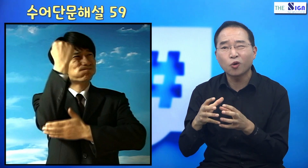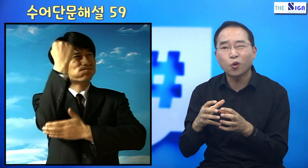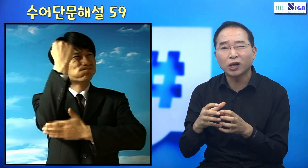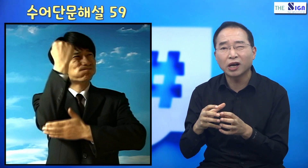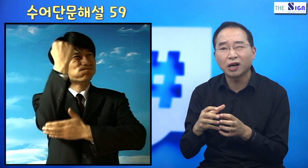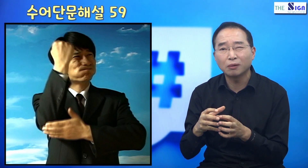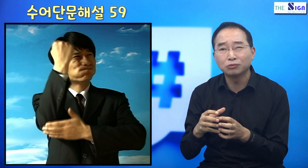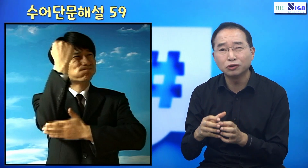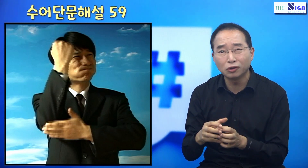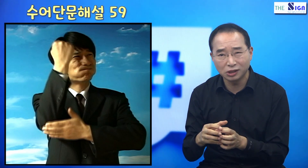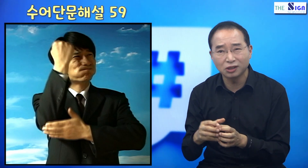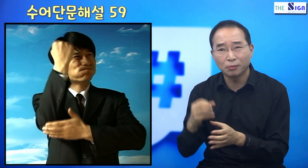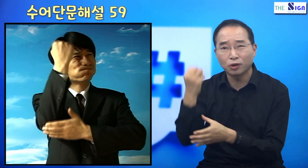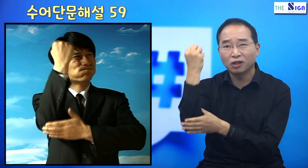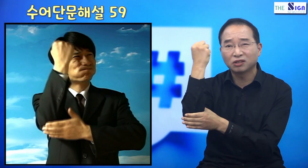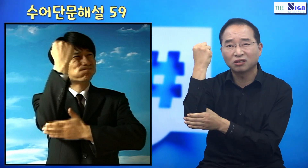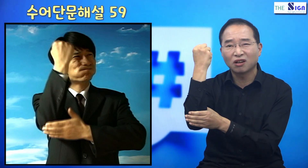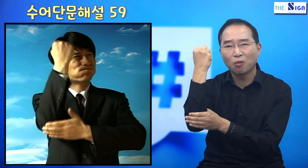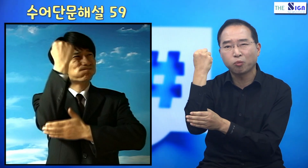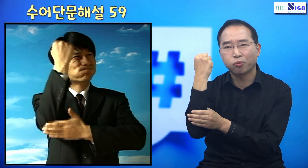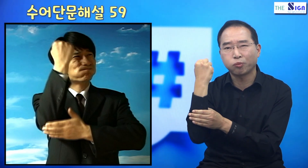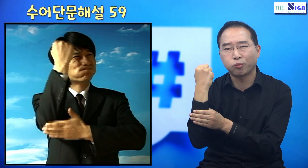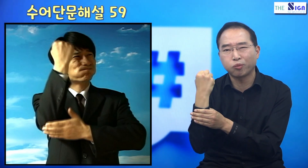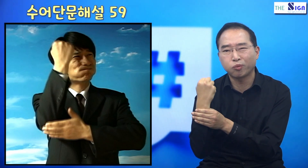약간 썩어 골아 문드러지는 걸 표현해요.